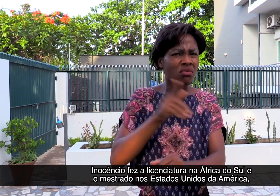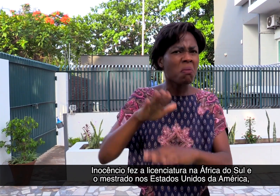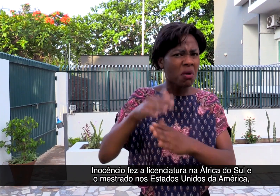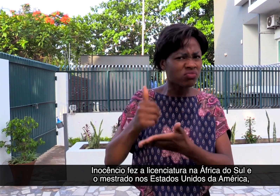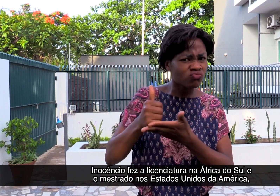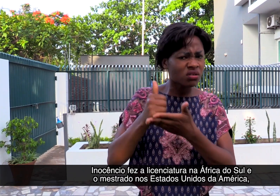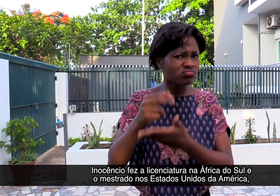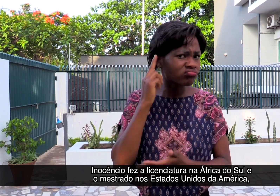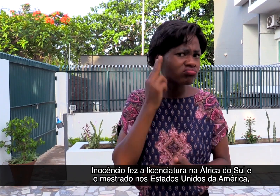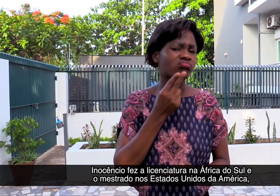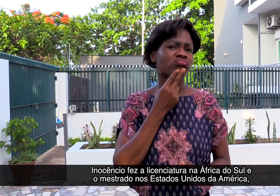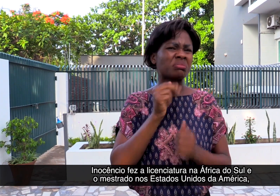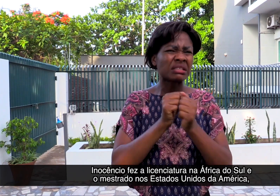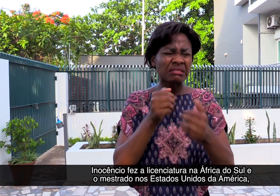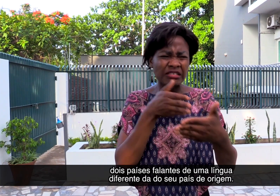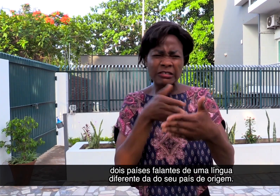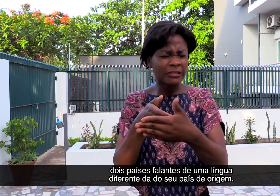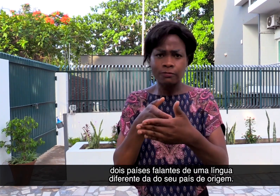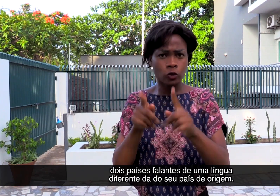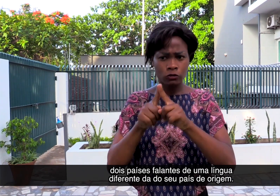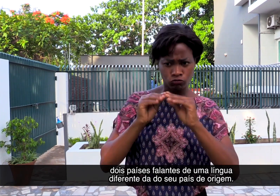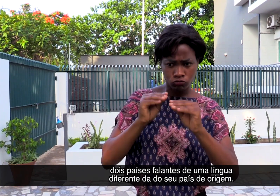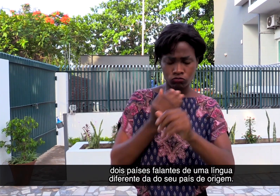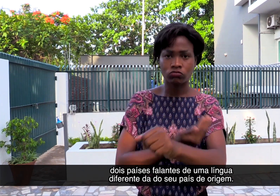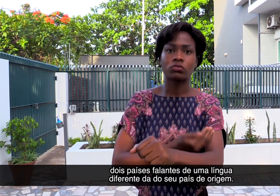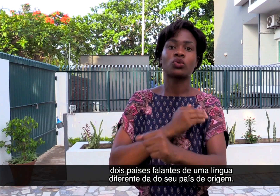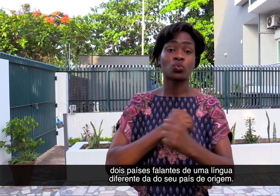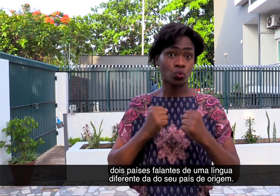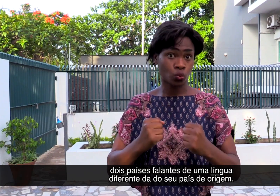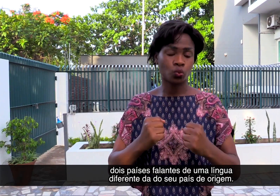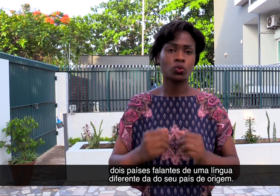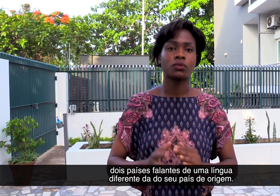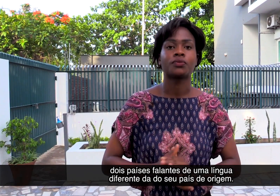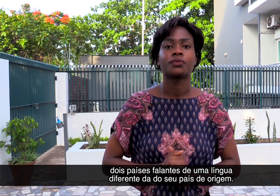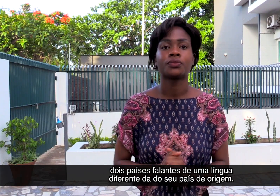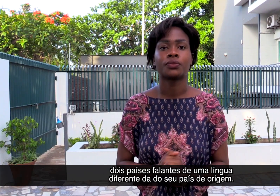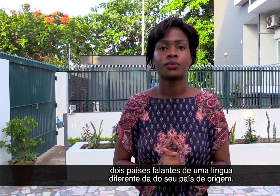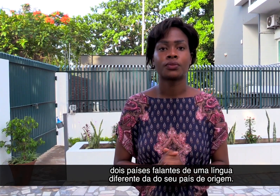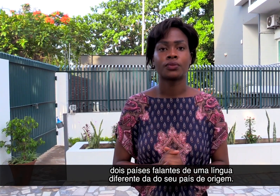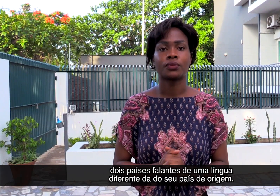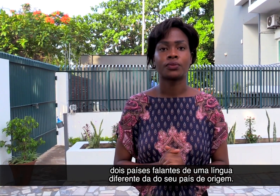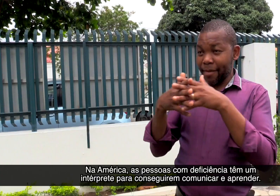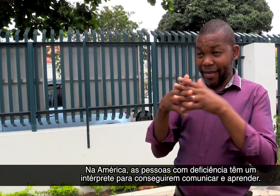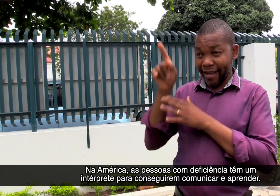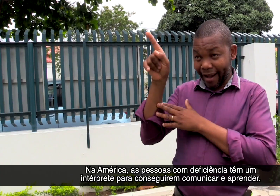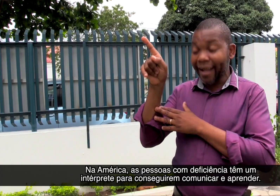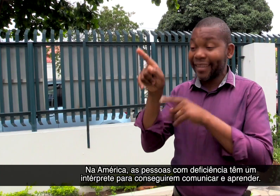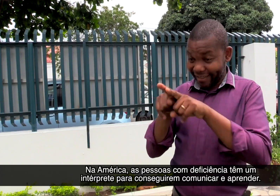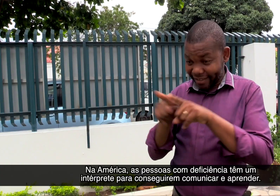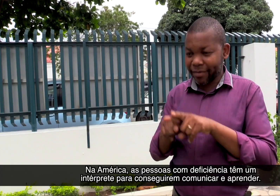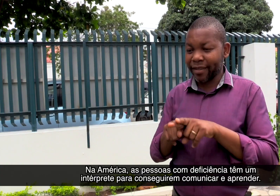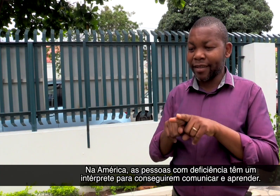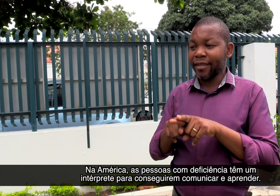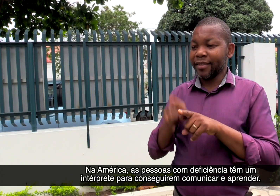e o mestrado nos Estados Unidos da América, 2 países falantes de uma língua diferente da do seu país. E